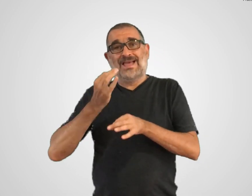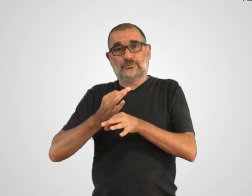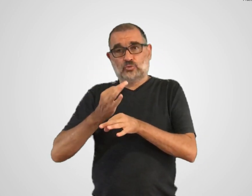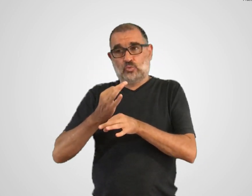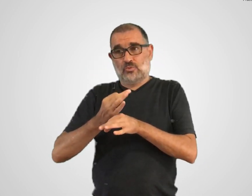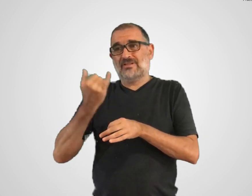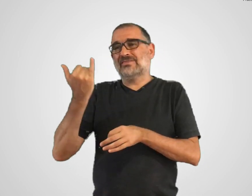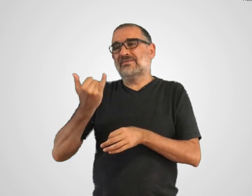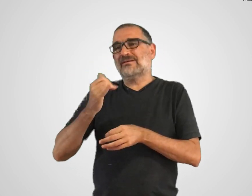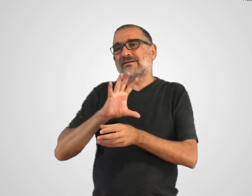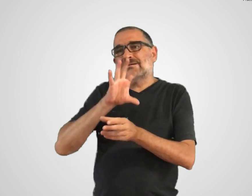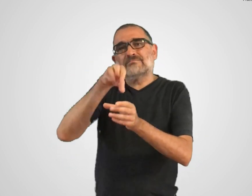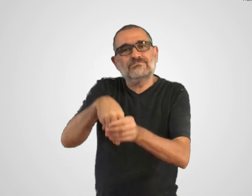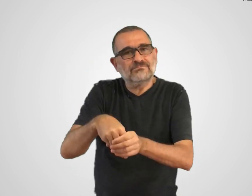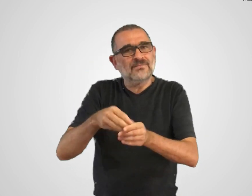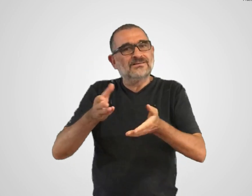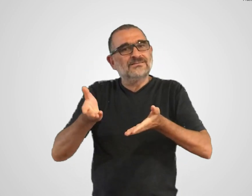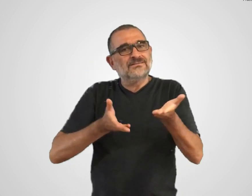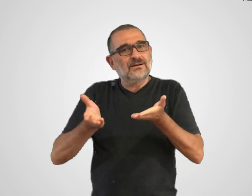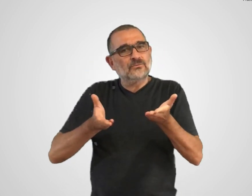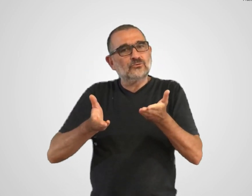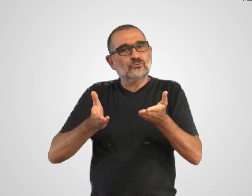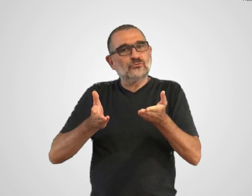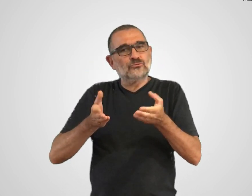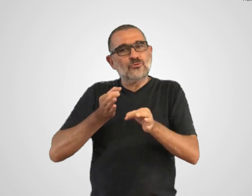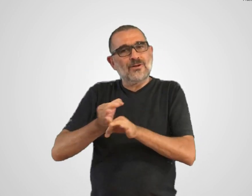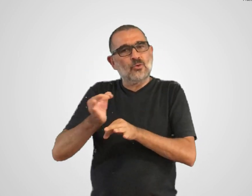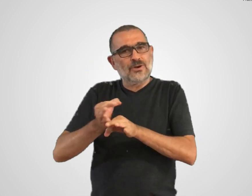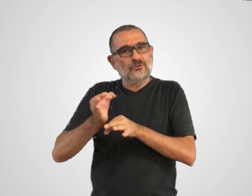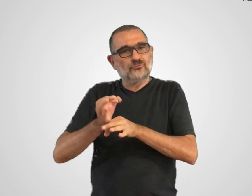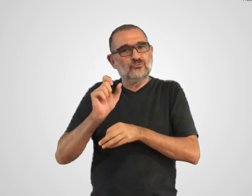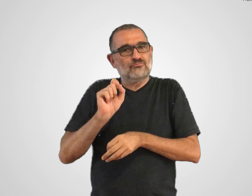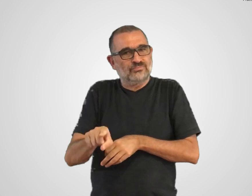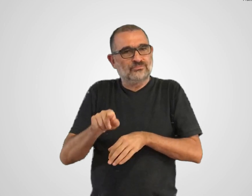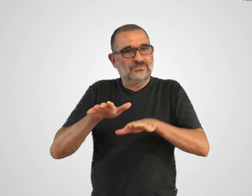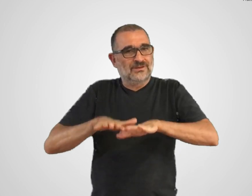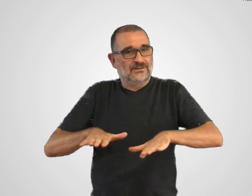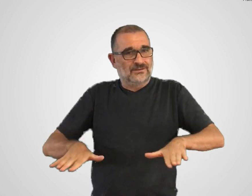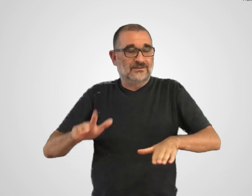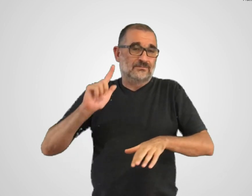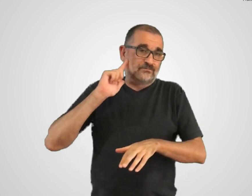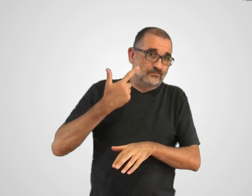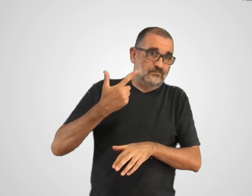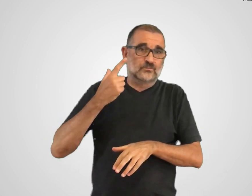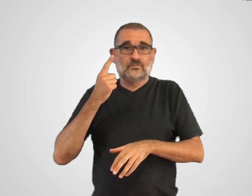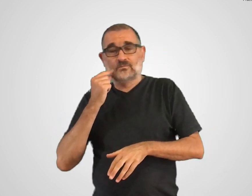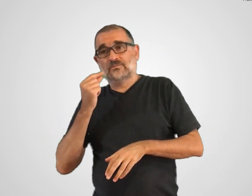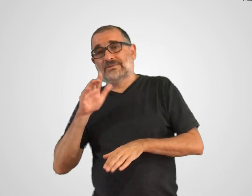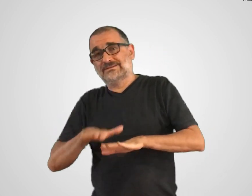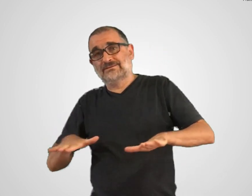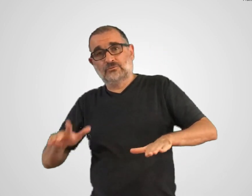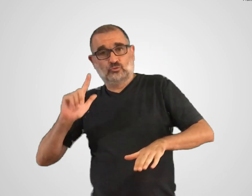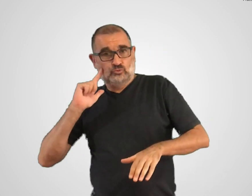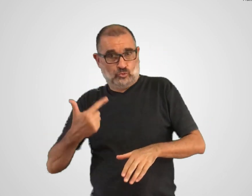y escuelas que tienen servicios de educación de niñas sordas y niños sordos.